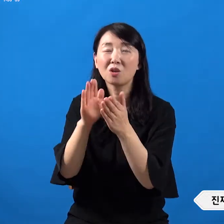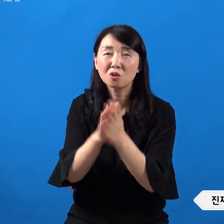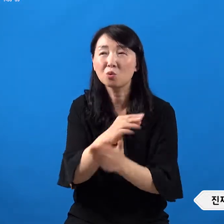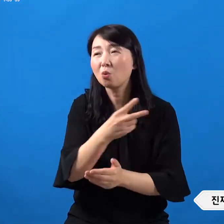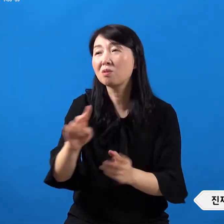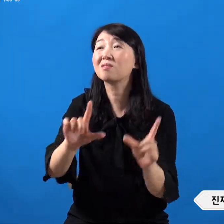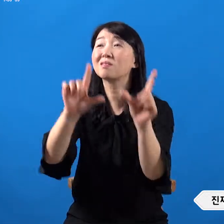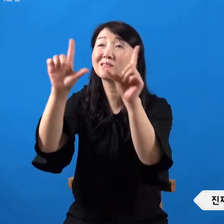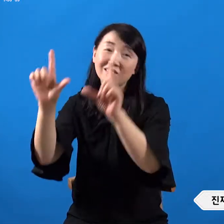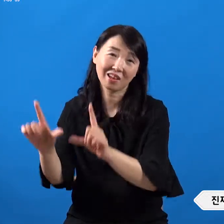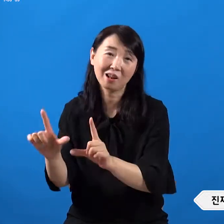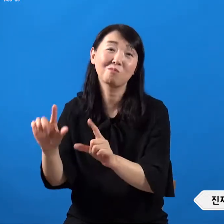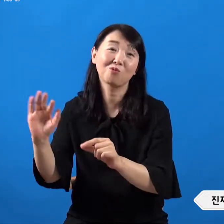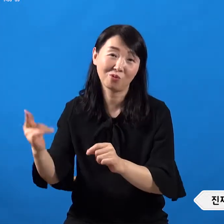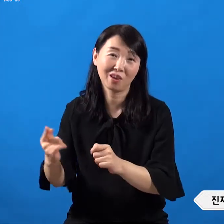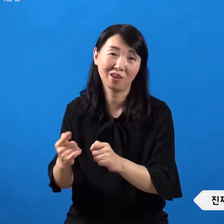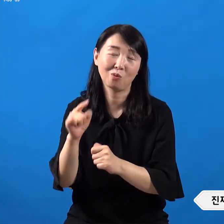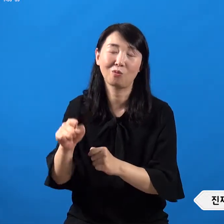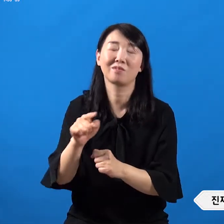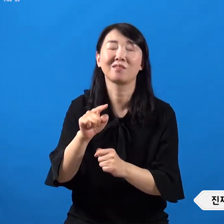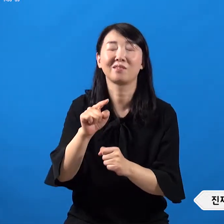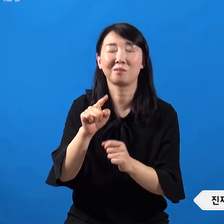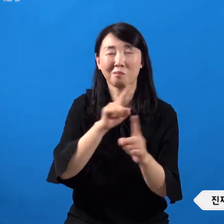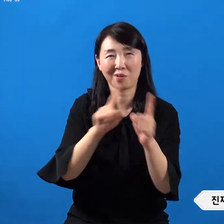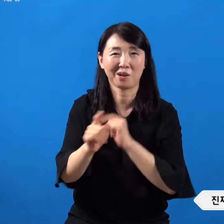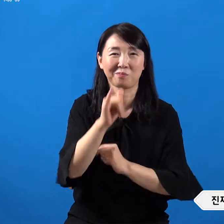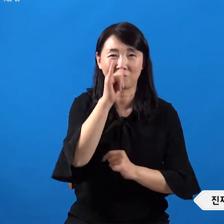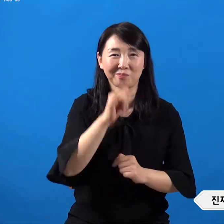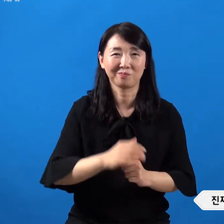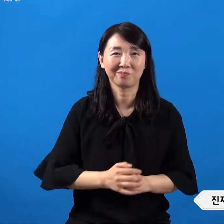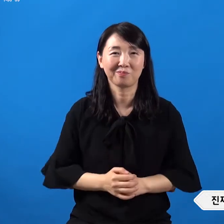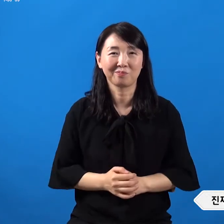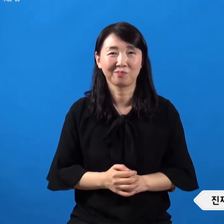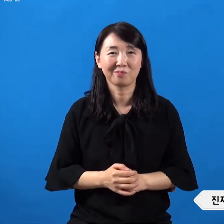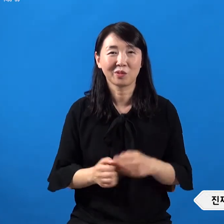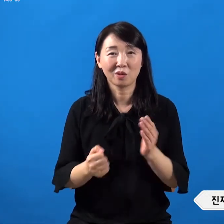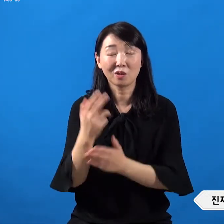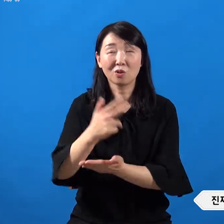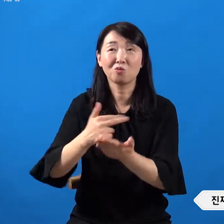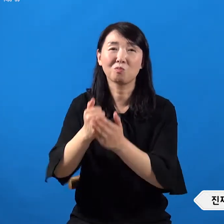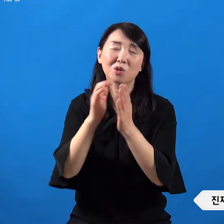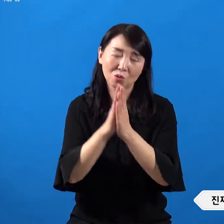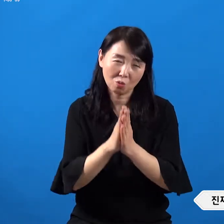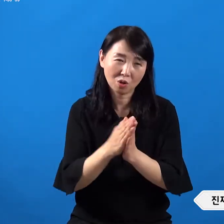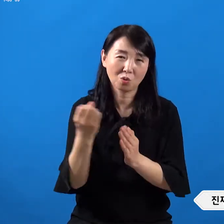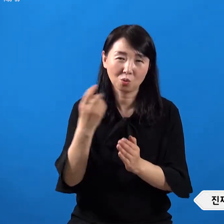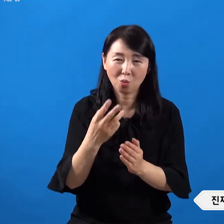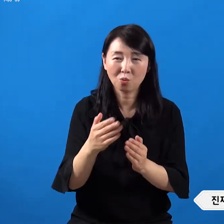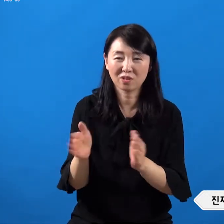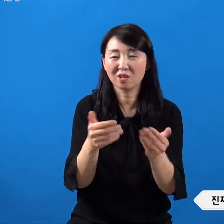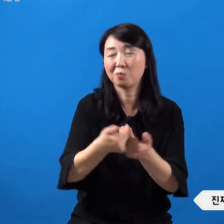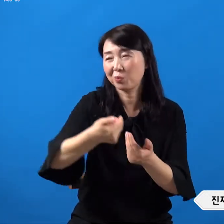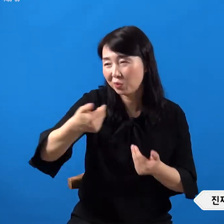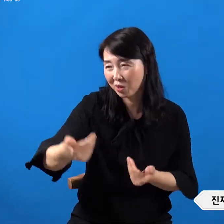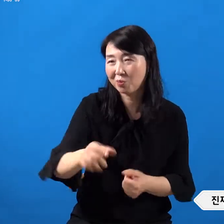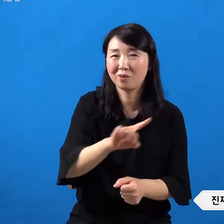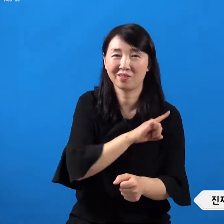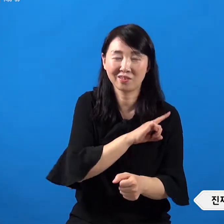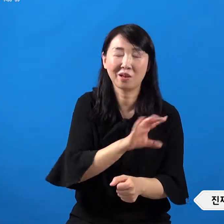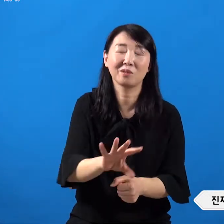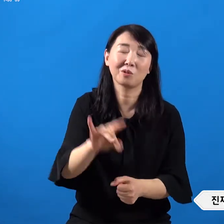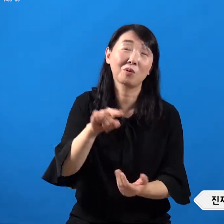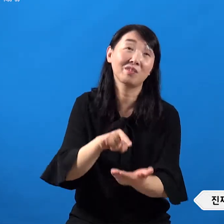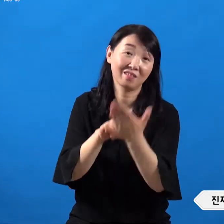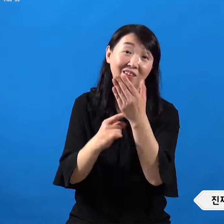되는 것, 오늘 성경은 우리에게 말씀하고 있습니다. 그렇게 주님이 기도하시고 길을 떠나시고 제일 첫